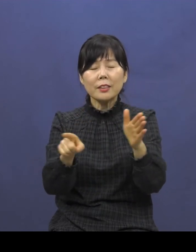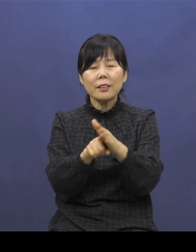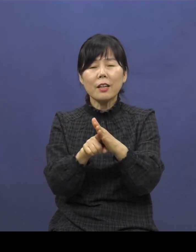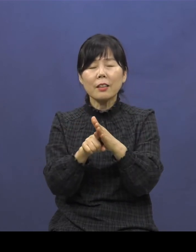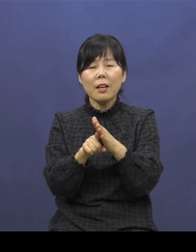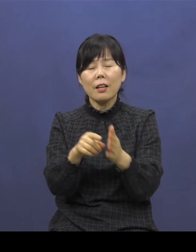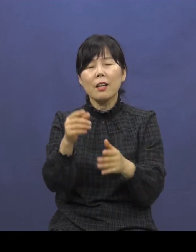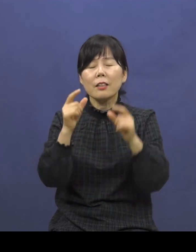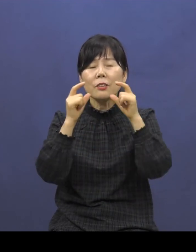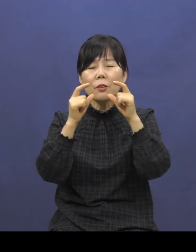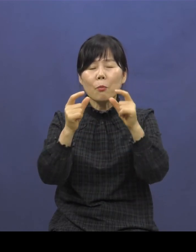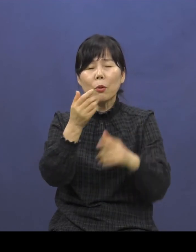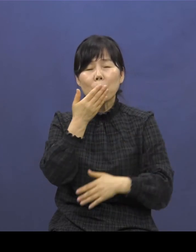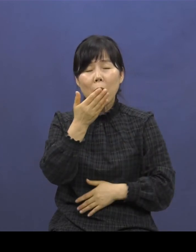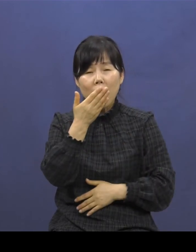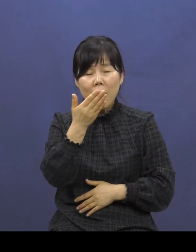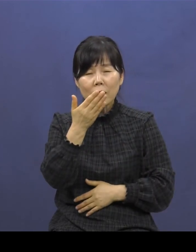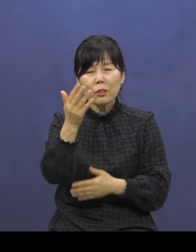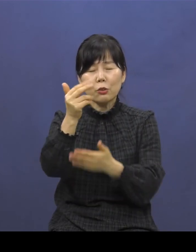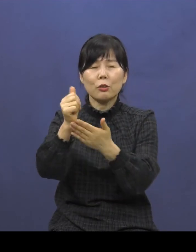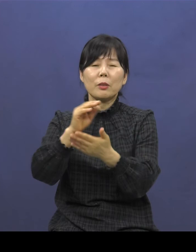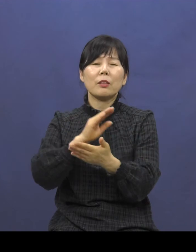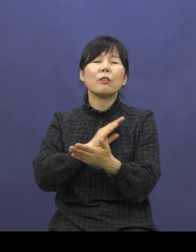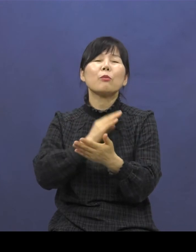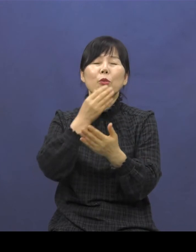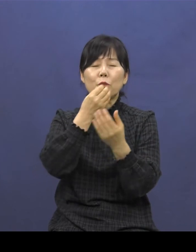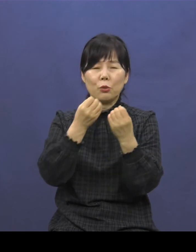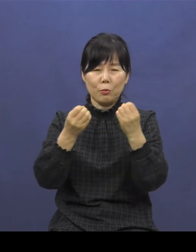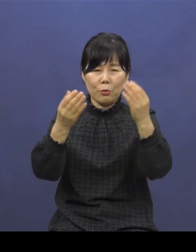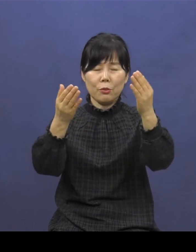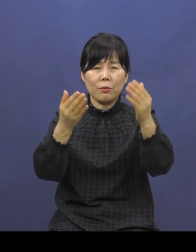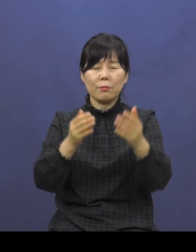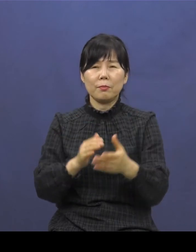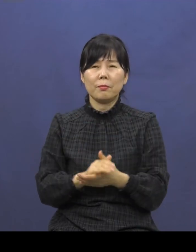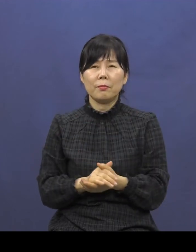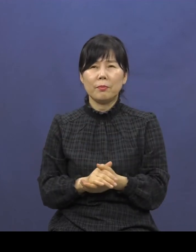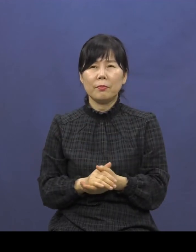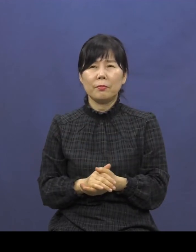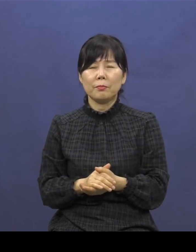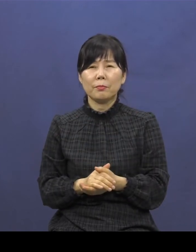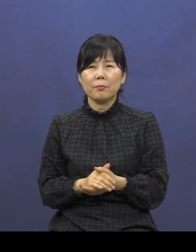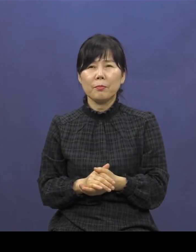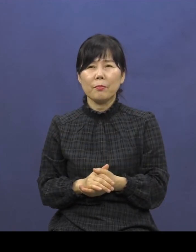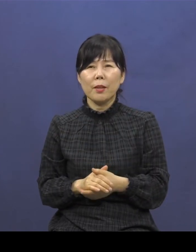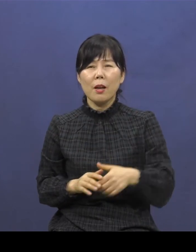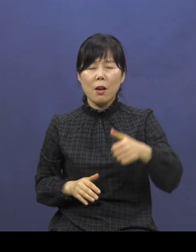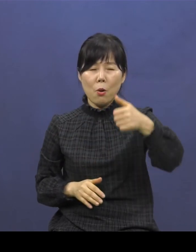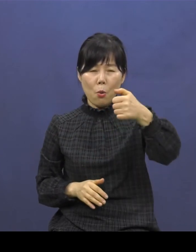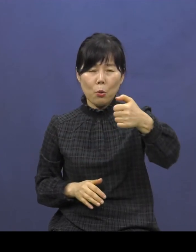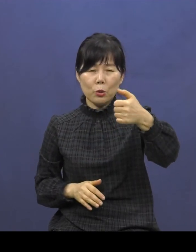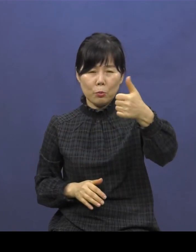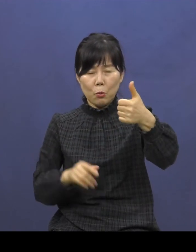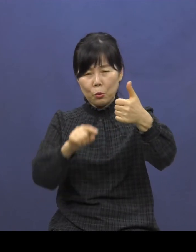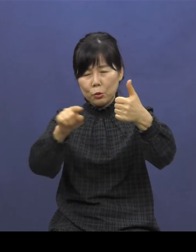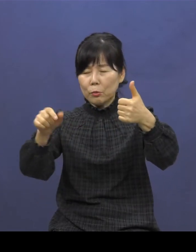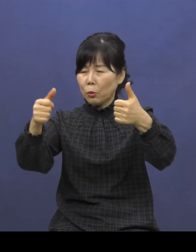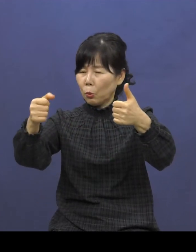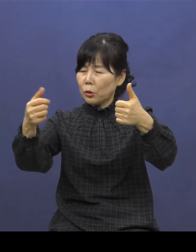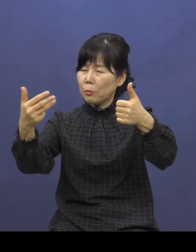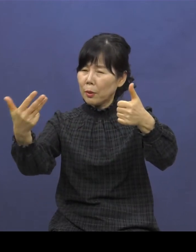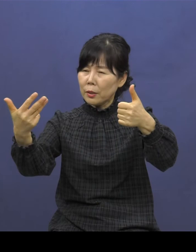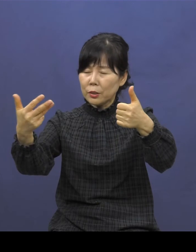같은 신앙의 선포를 하실 수 있기를 주의 이름으로 축원합니다. 그것이 바로